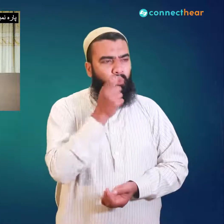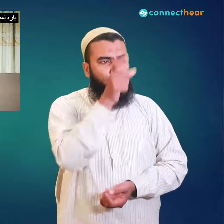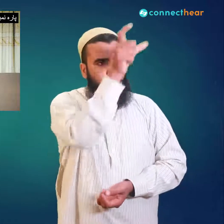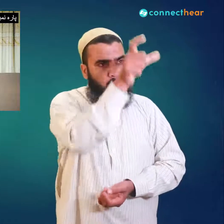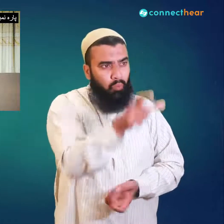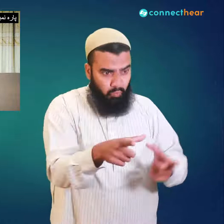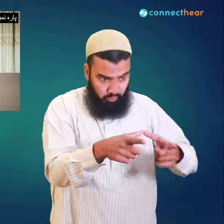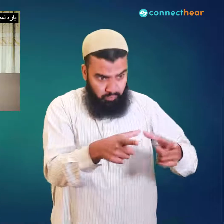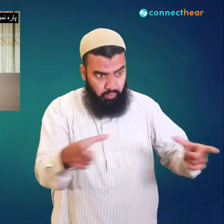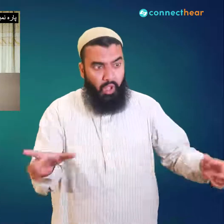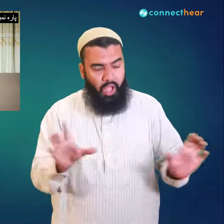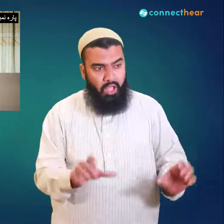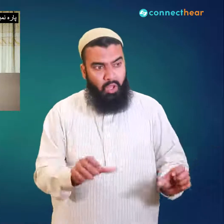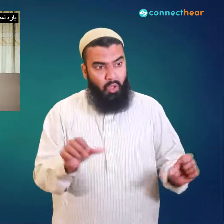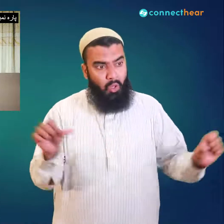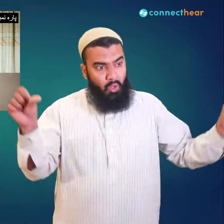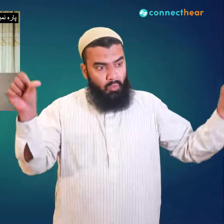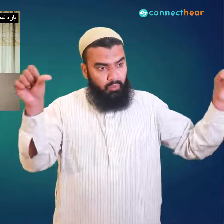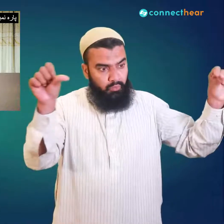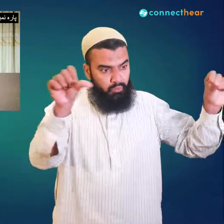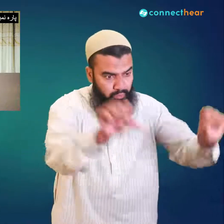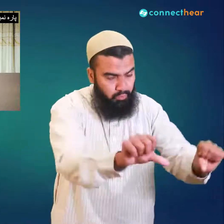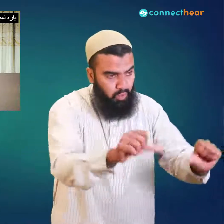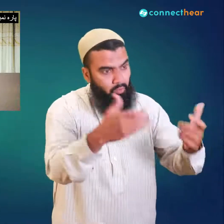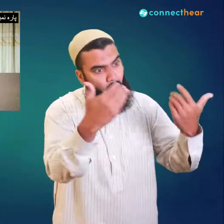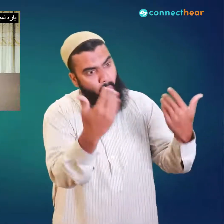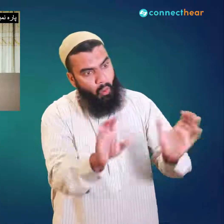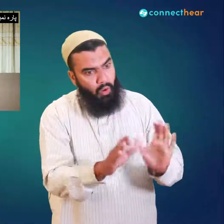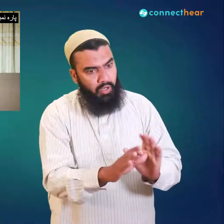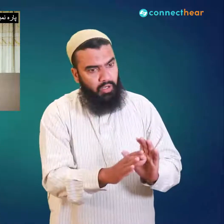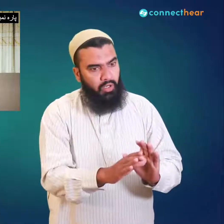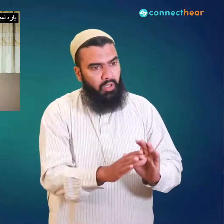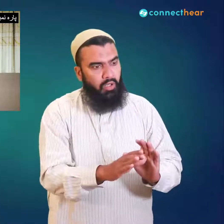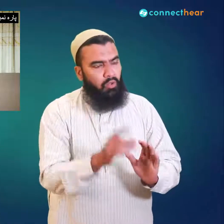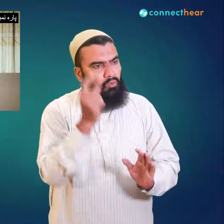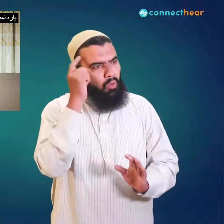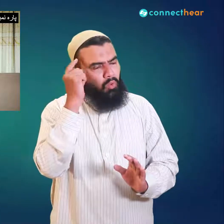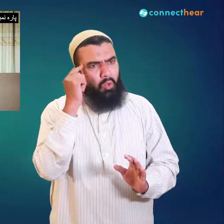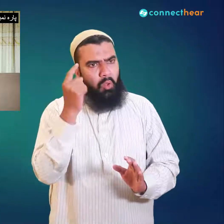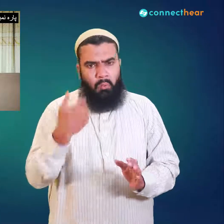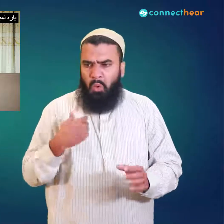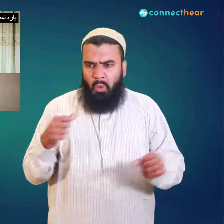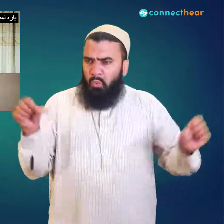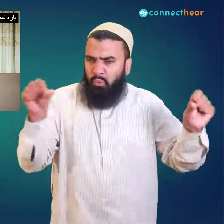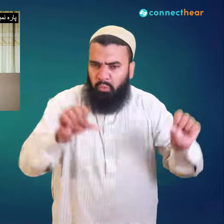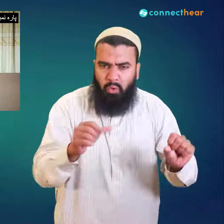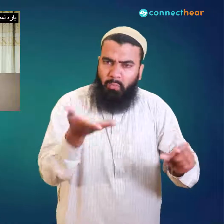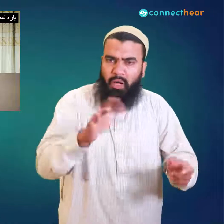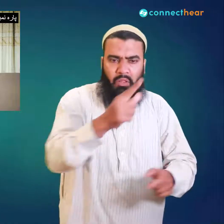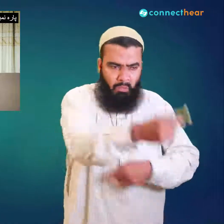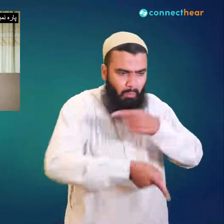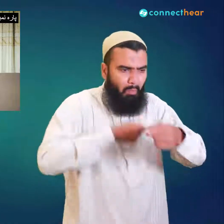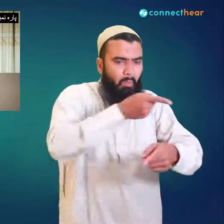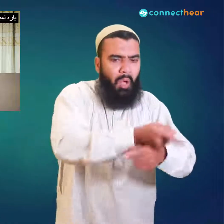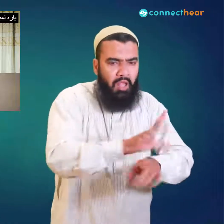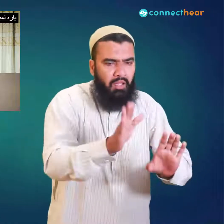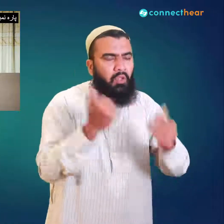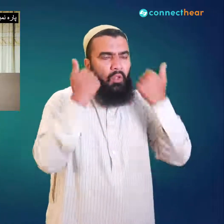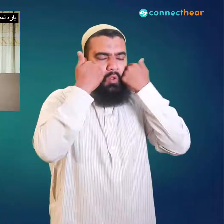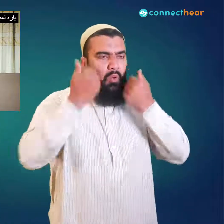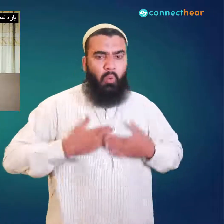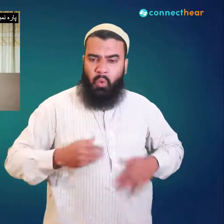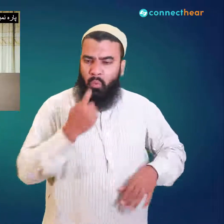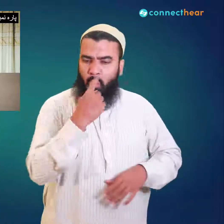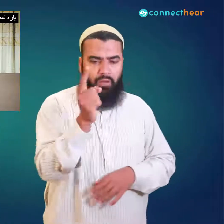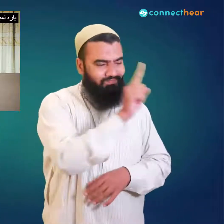تم جو ظلم کر رہے ہو اس ظلم کا وبال تمہارے اوپر ہی آنے والا ہے۔ اور فرمایا کہ